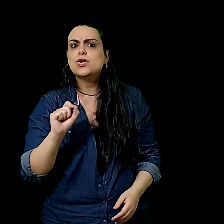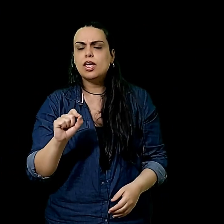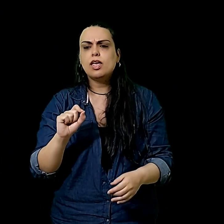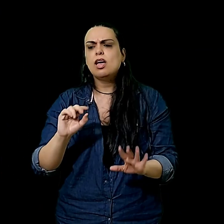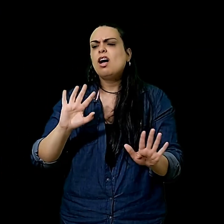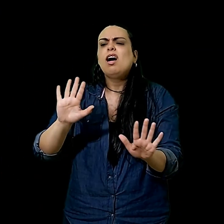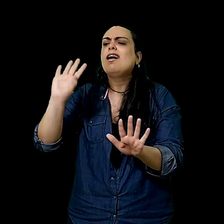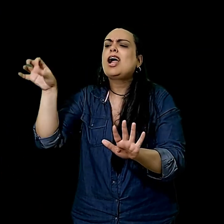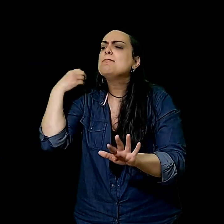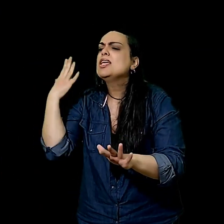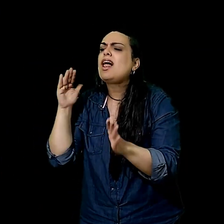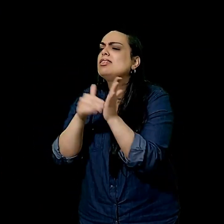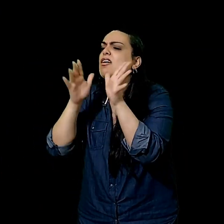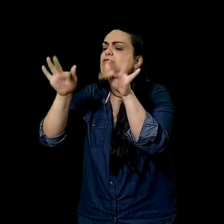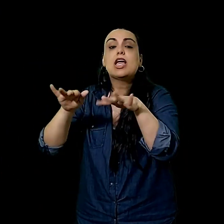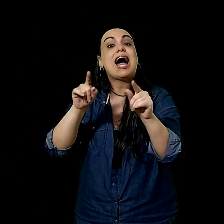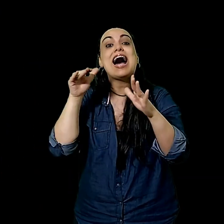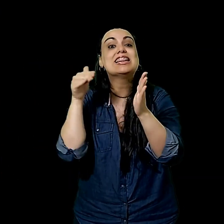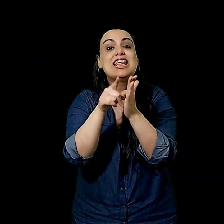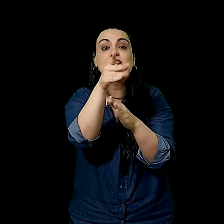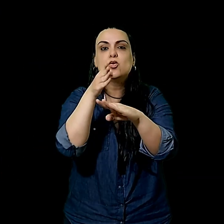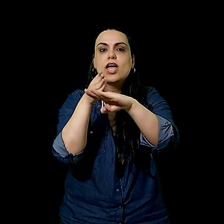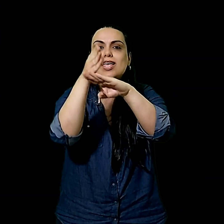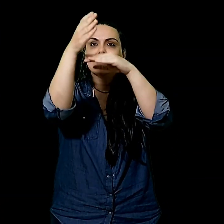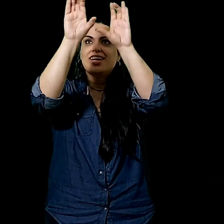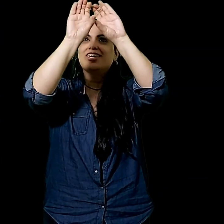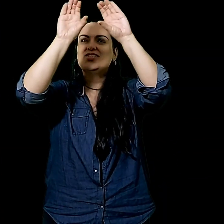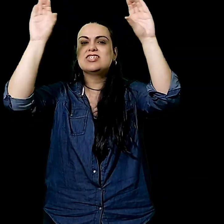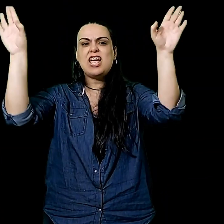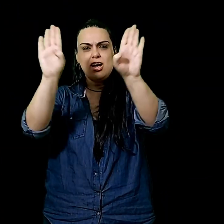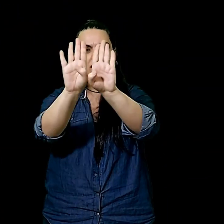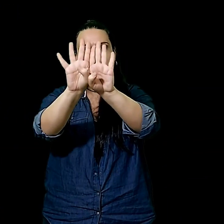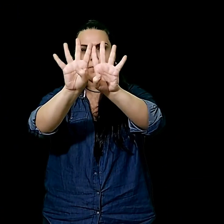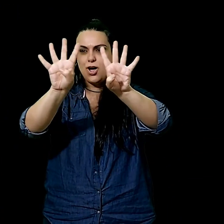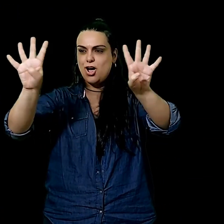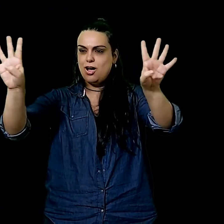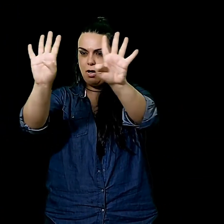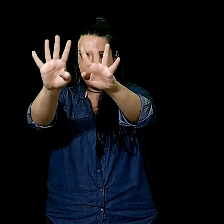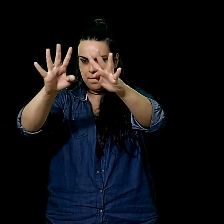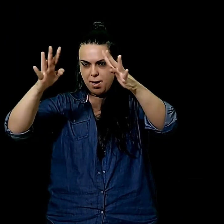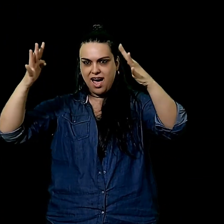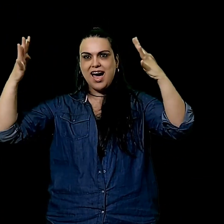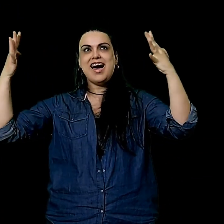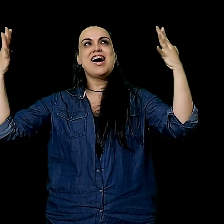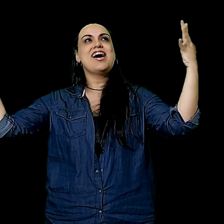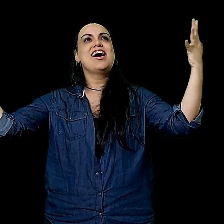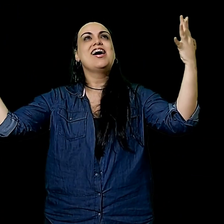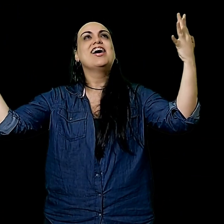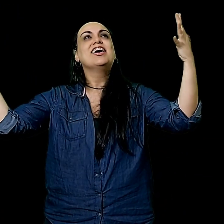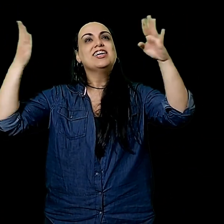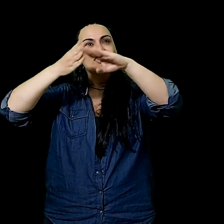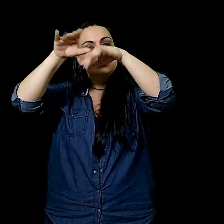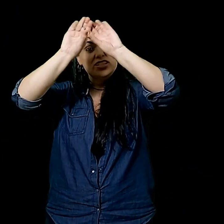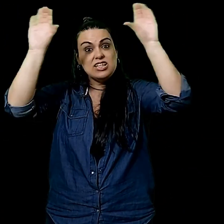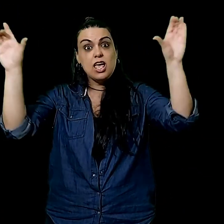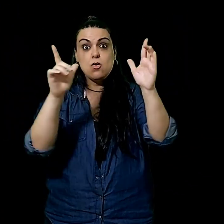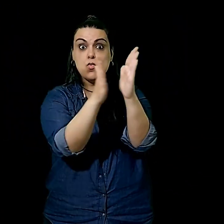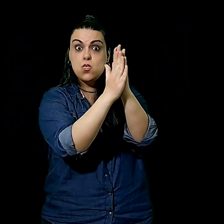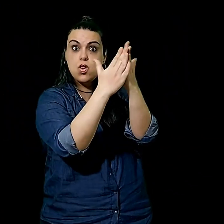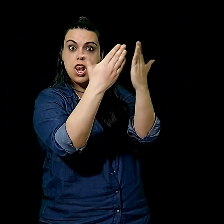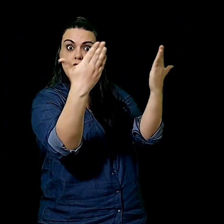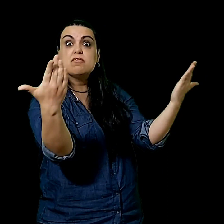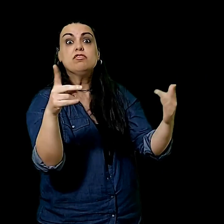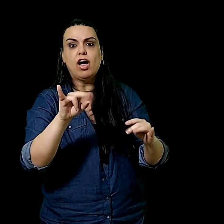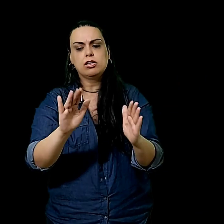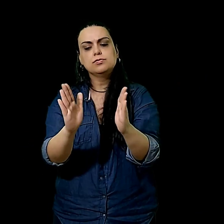Camila, até onde vai? Até a entrada dos céus. Até os portões celestiais da eternidade. O livro das obras